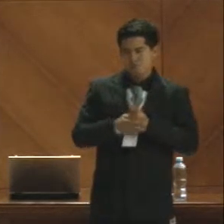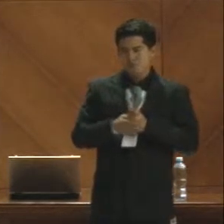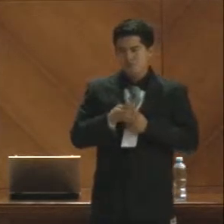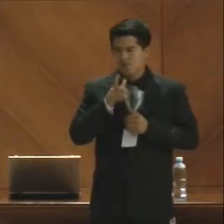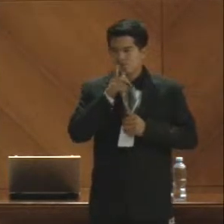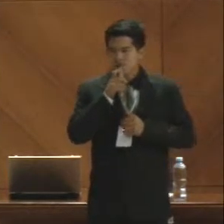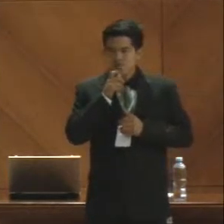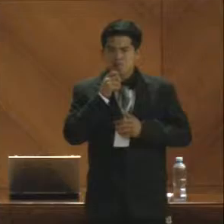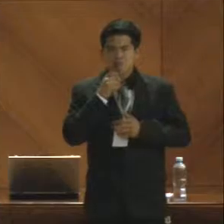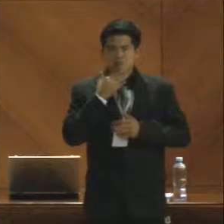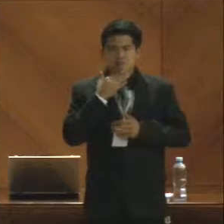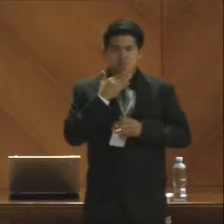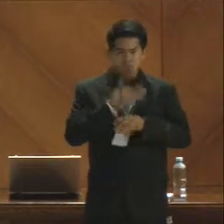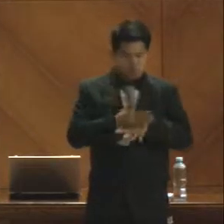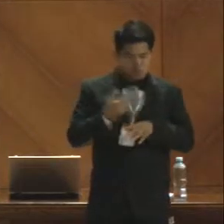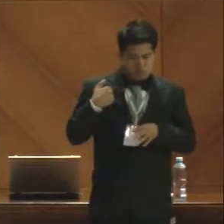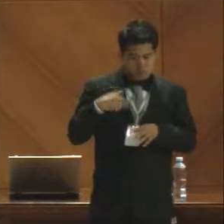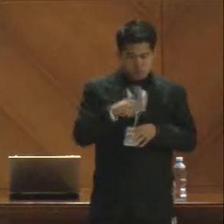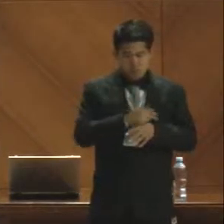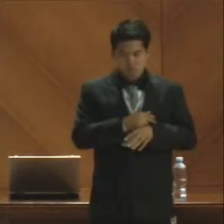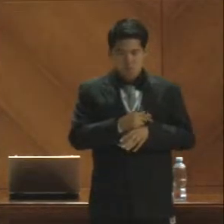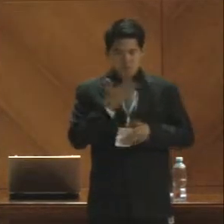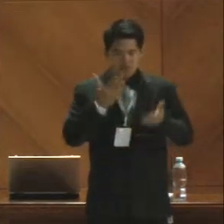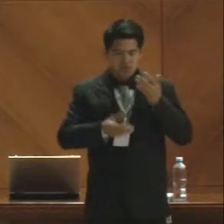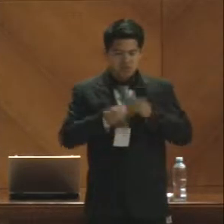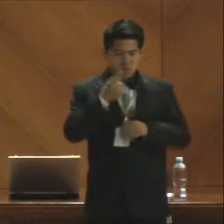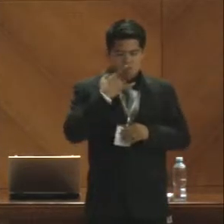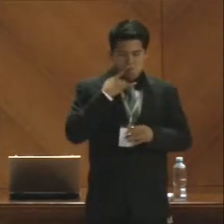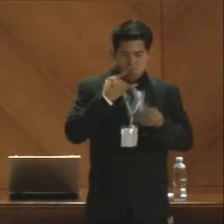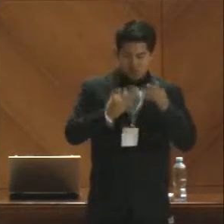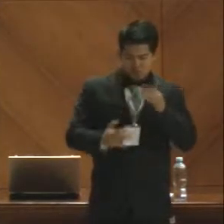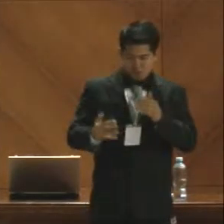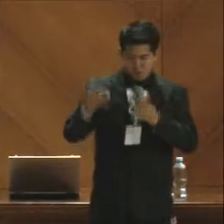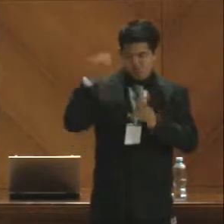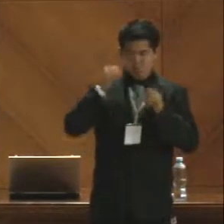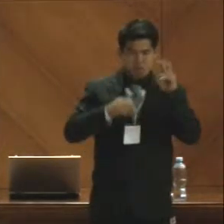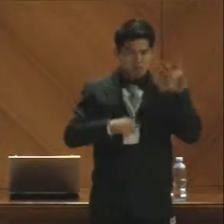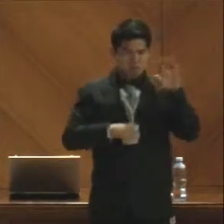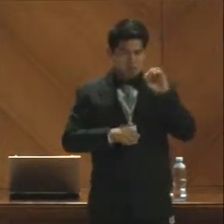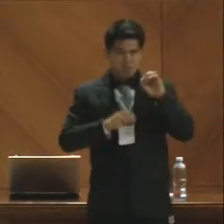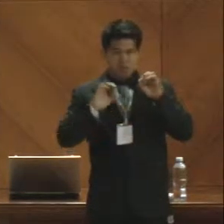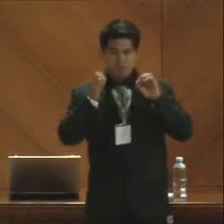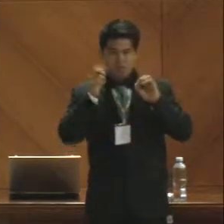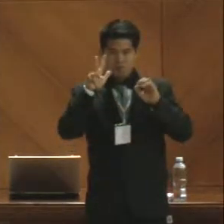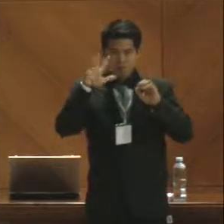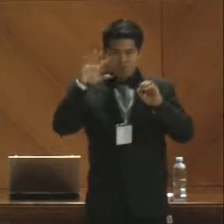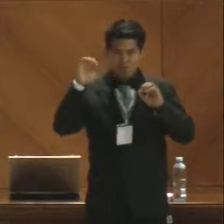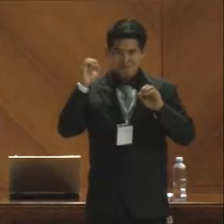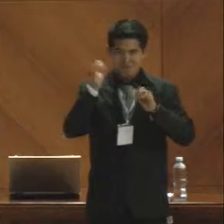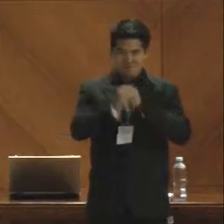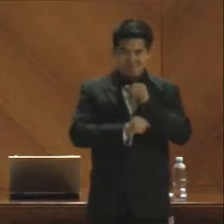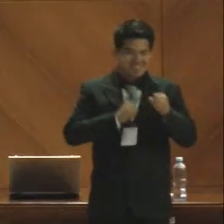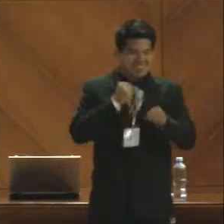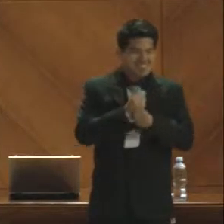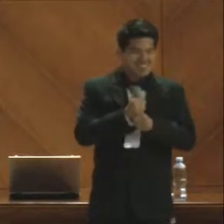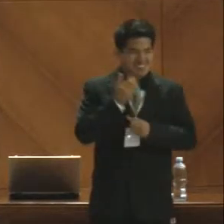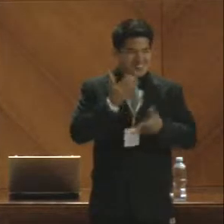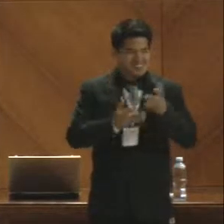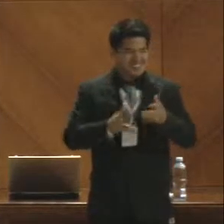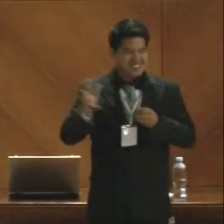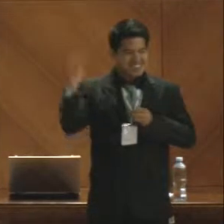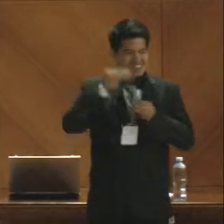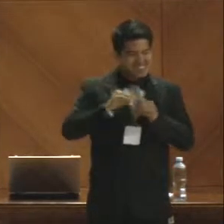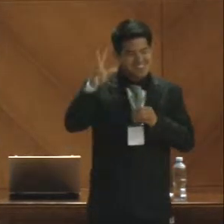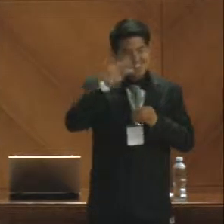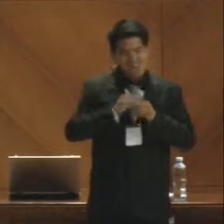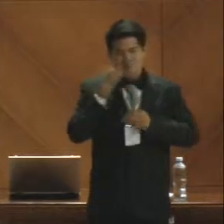¿Qué va a pasar cuando en el futuro, cuando esos chicos tengan 20, 30 años, haya alguien analizando esa información? Ya está grabado, entonces pueden